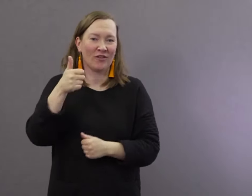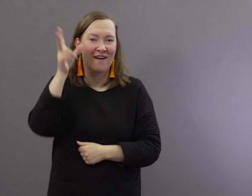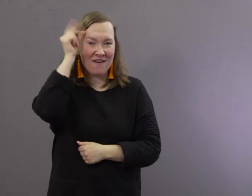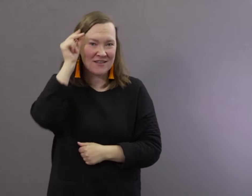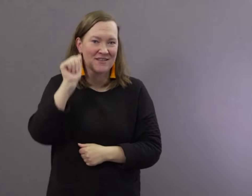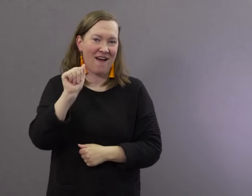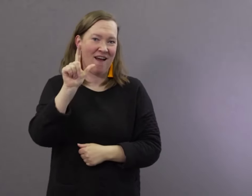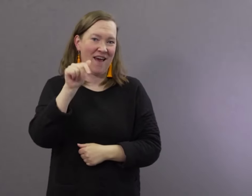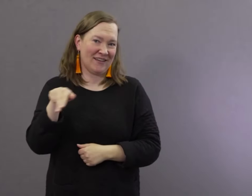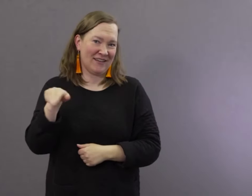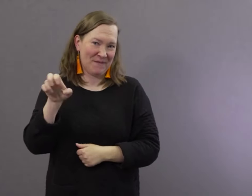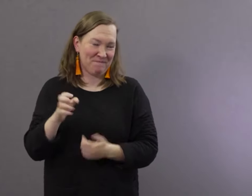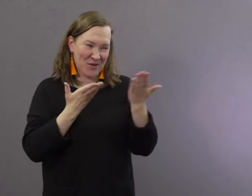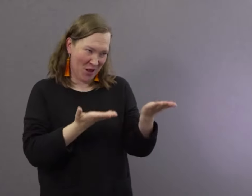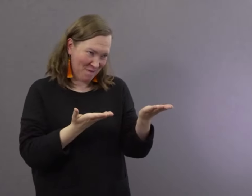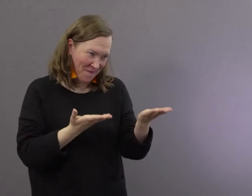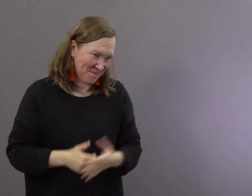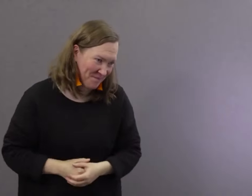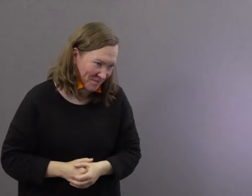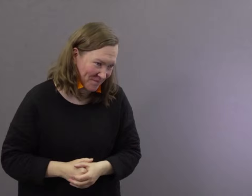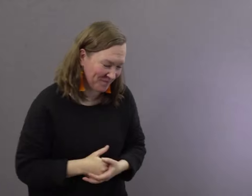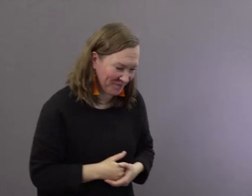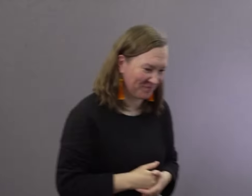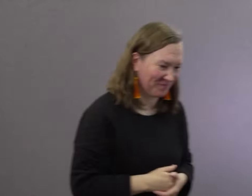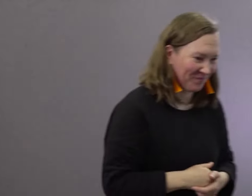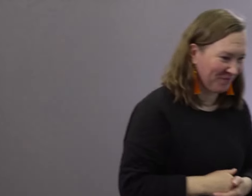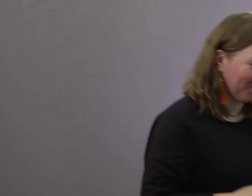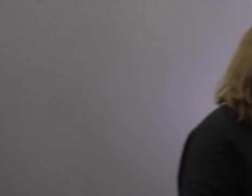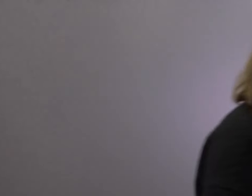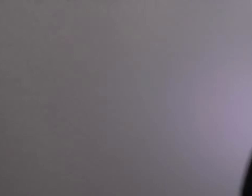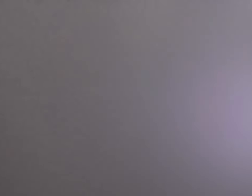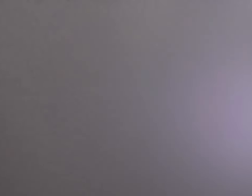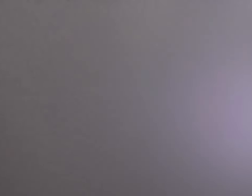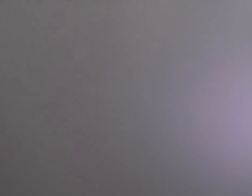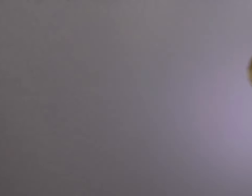ojentamaan Kuurojenliiton johtaja Kaisa Alanne. Ole hyvä.